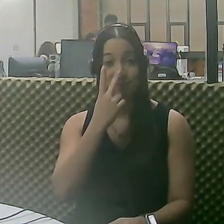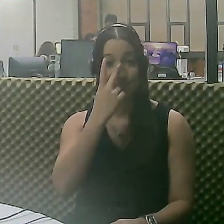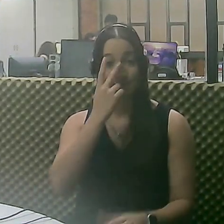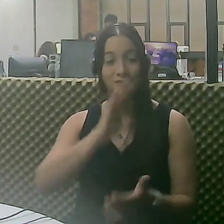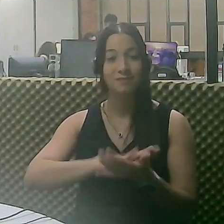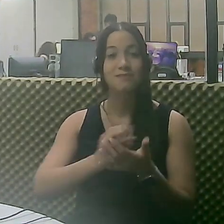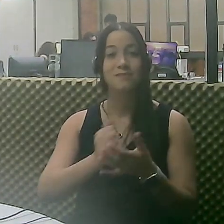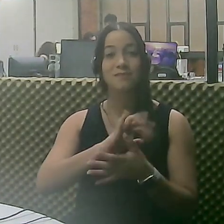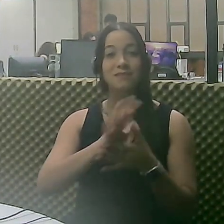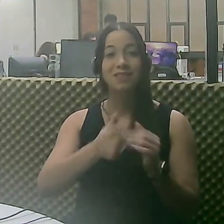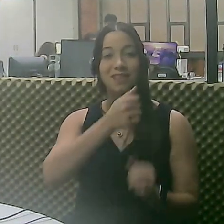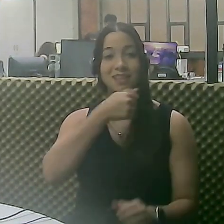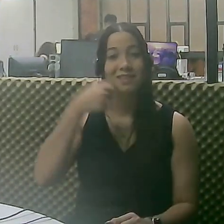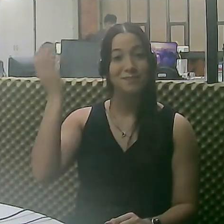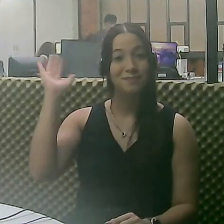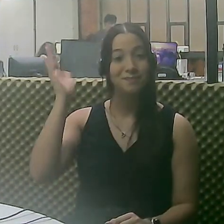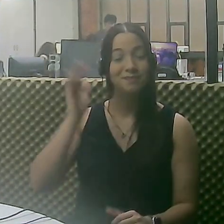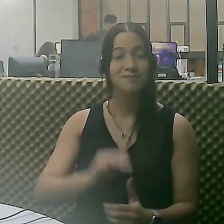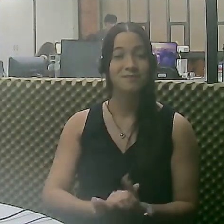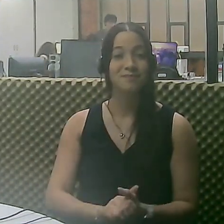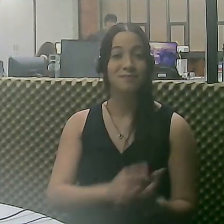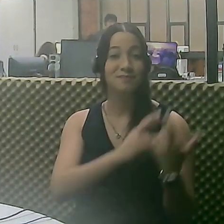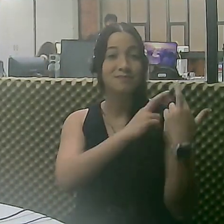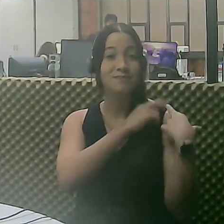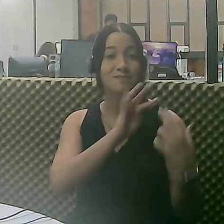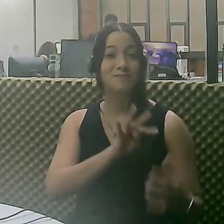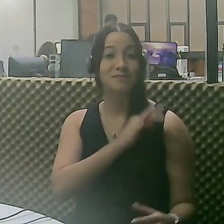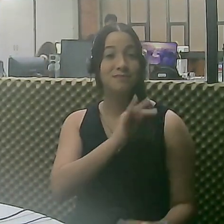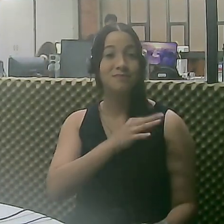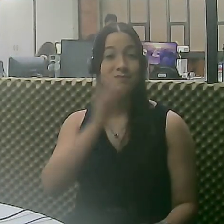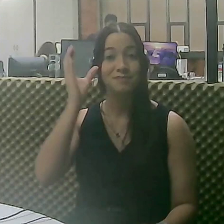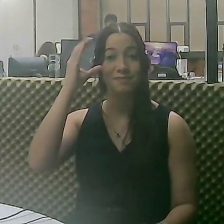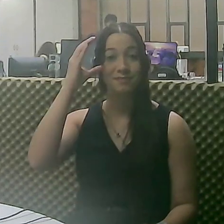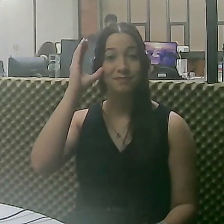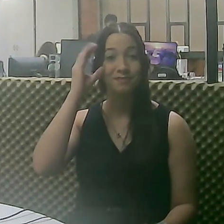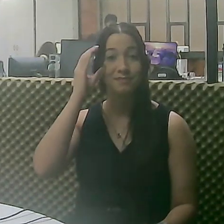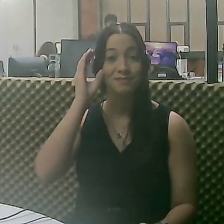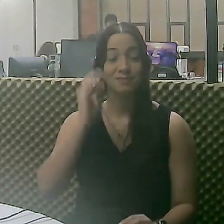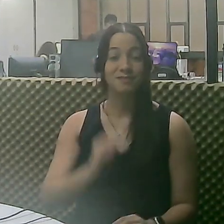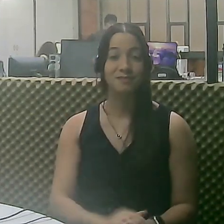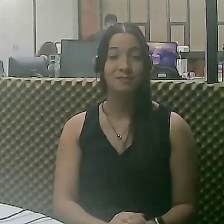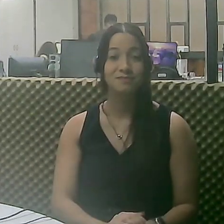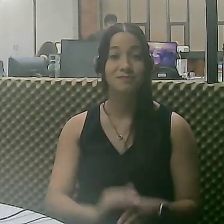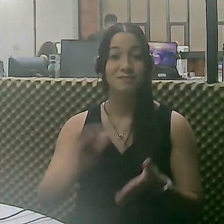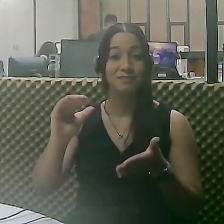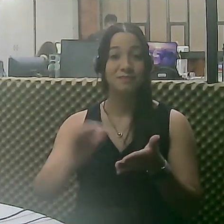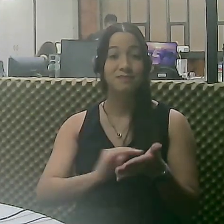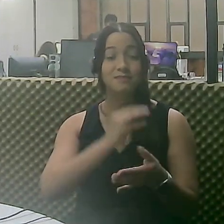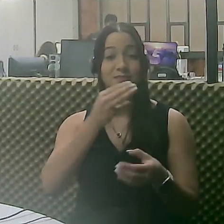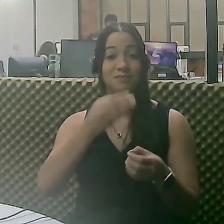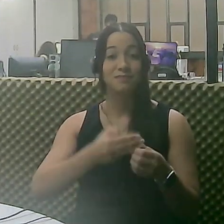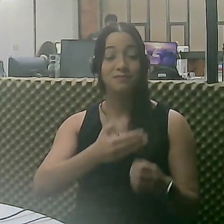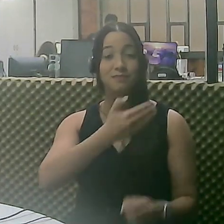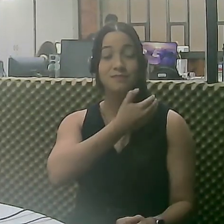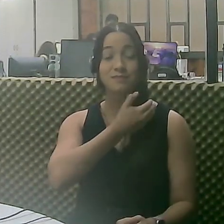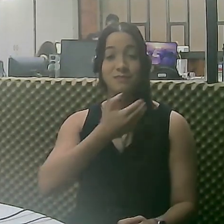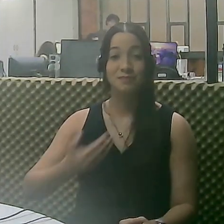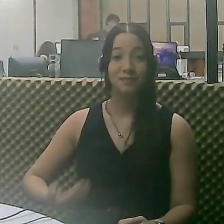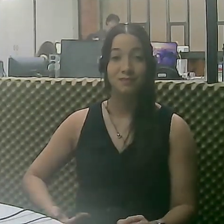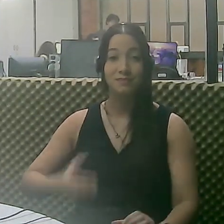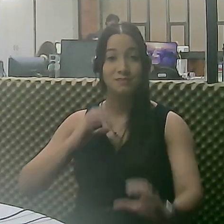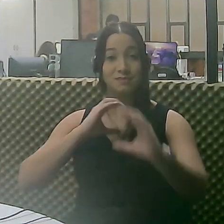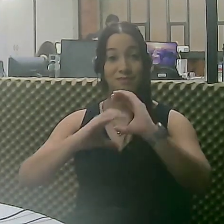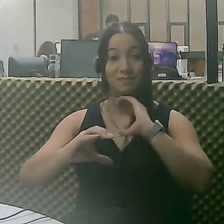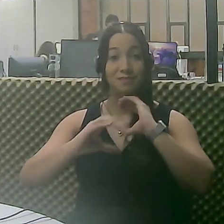Gianotti. Tradução em Libras, Amanda Valentim. Responsável técnico, Cristiano Silva. Secretário Municipal